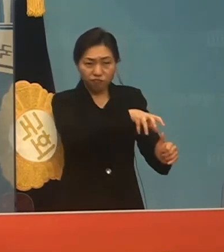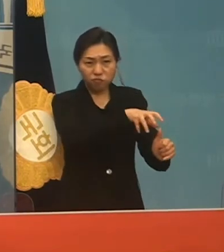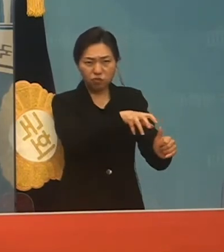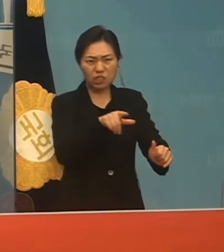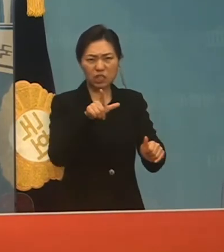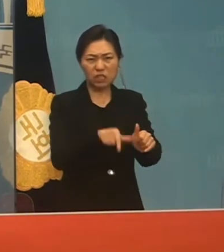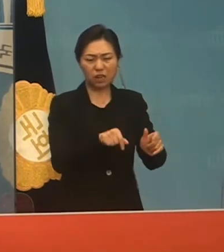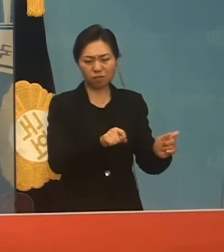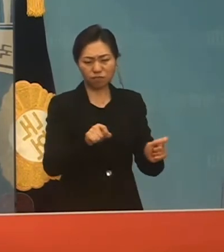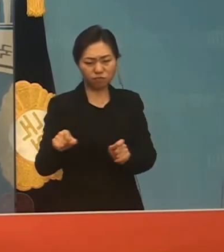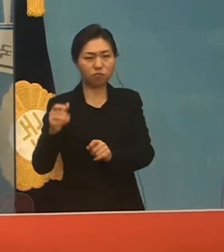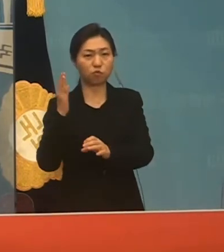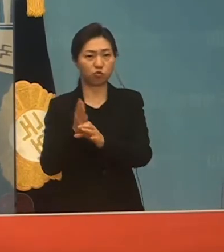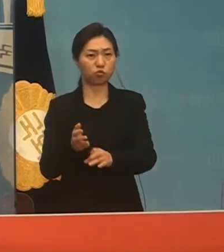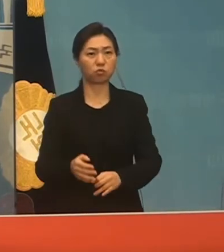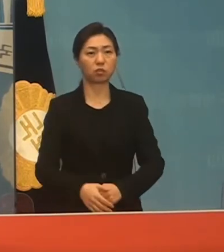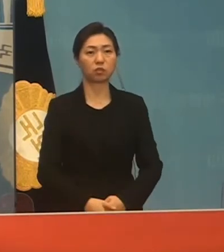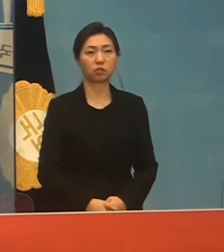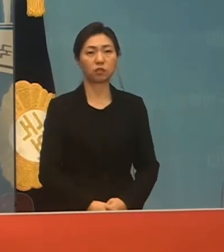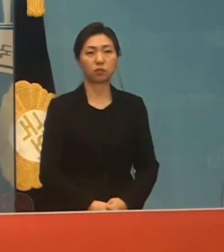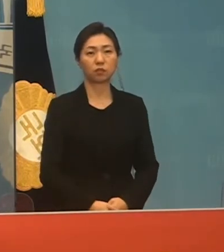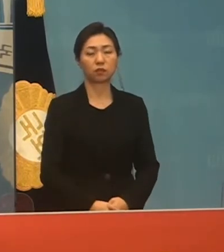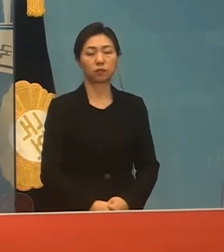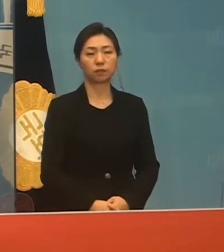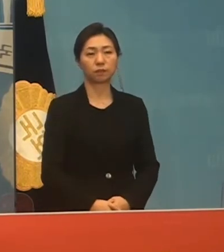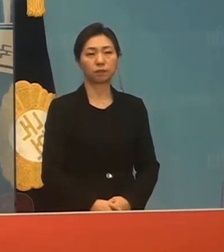시간 끌기로 하고 있습니다.